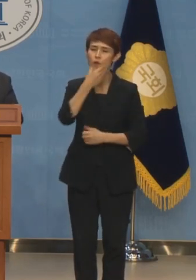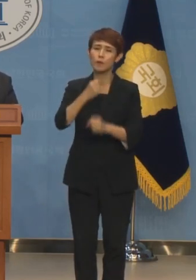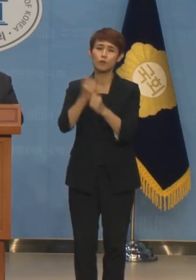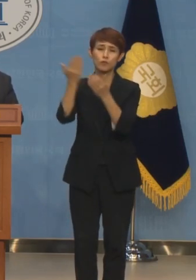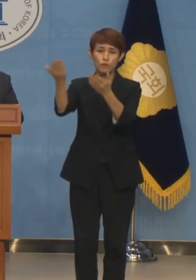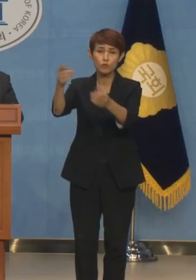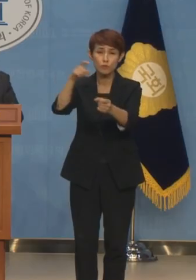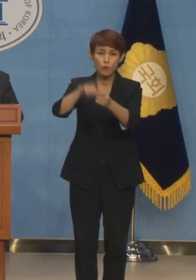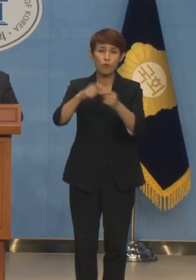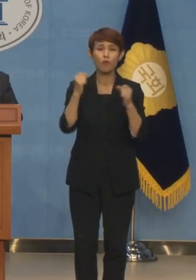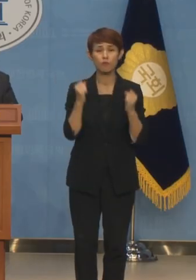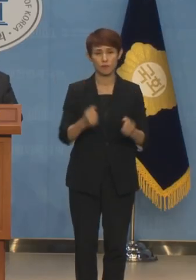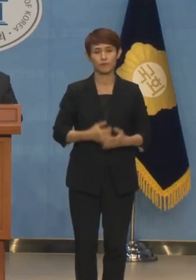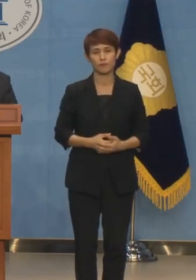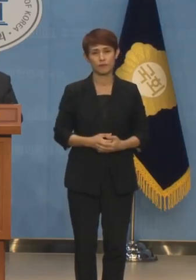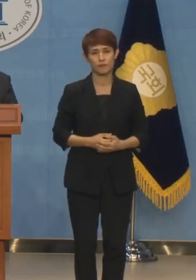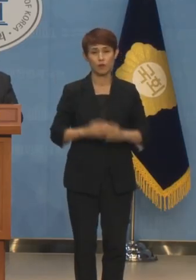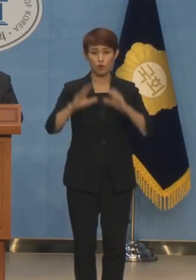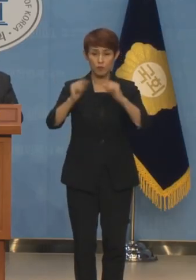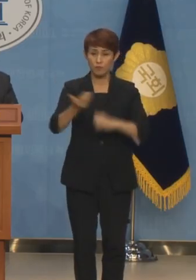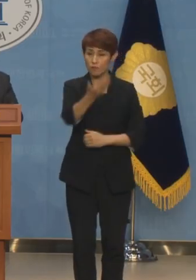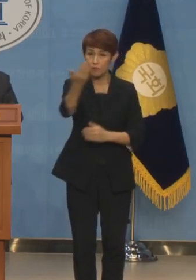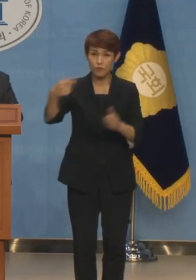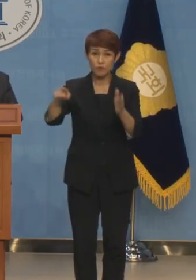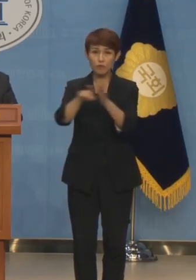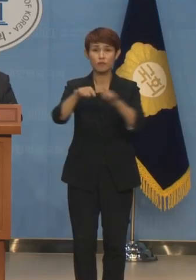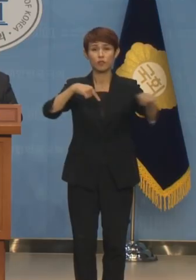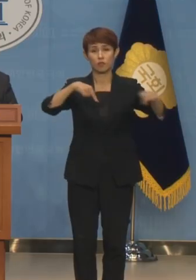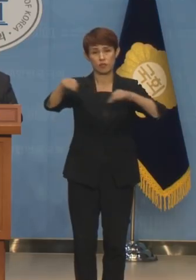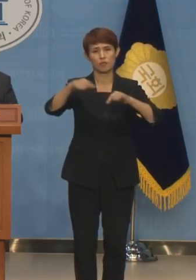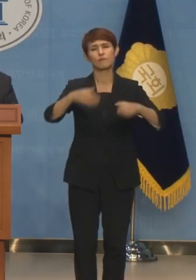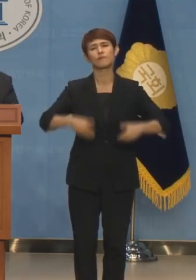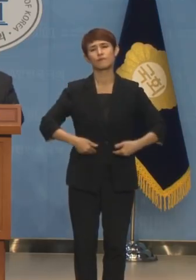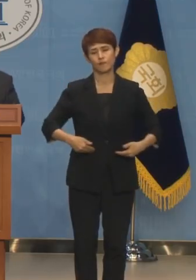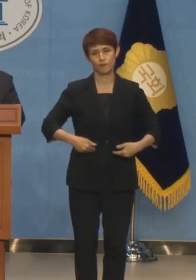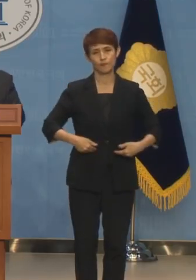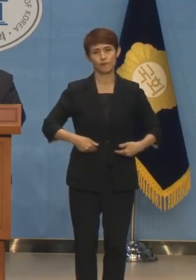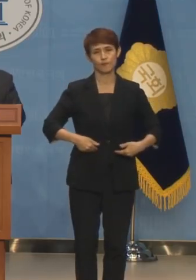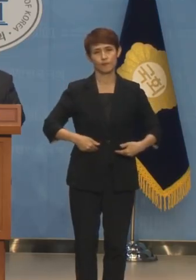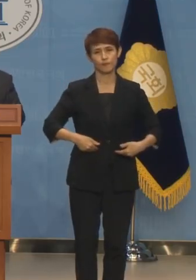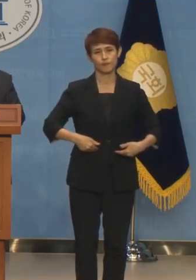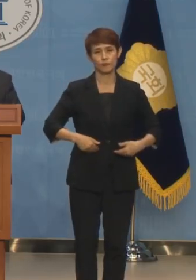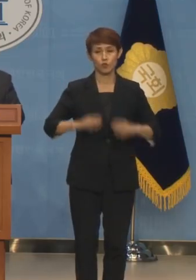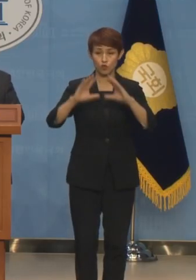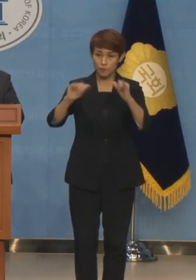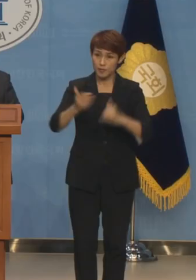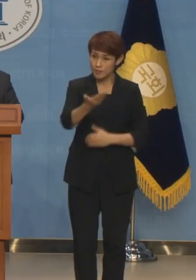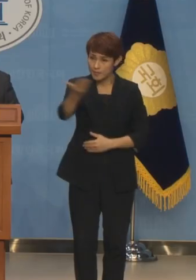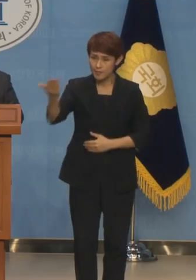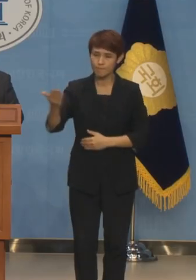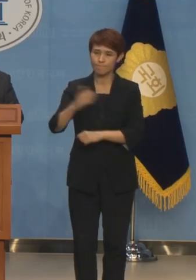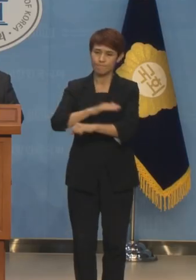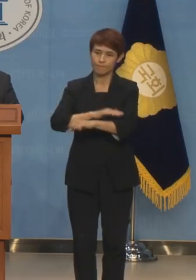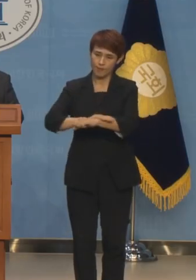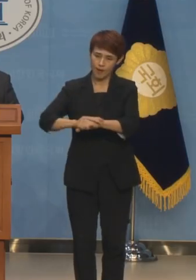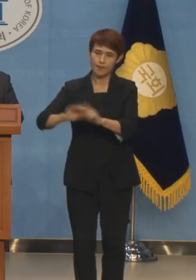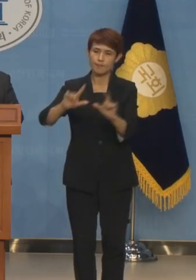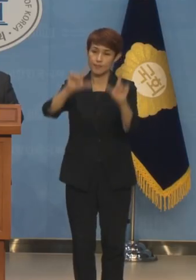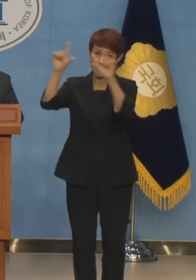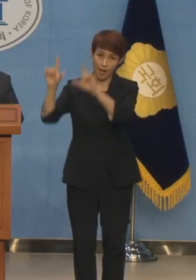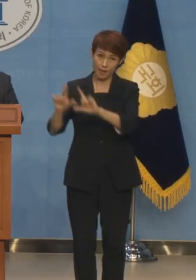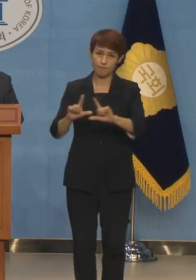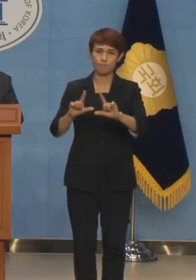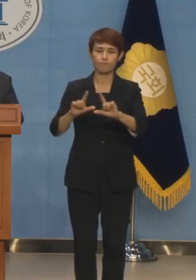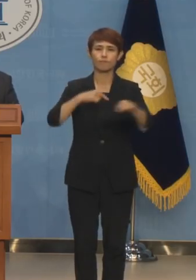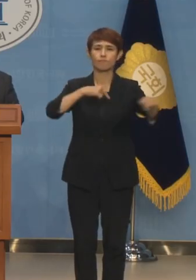있습니다. 결국 국민들을 위한 정치를 해야 합니다. 국민들이 더 잘 사는 정치를 해야